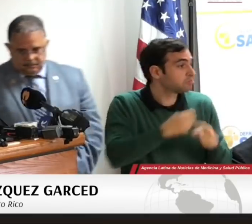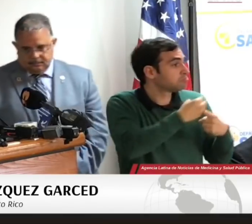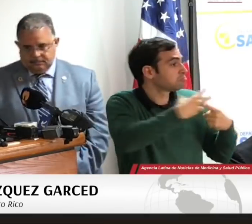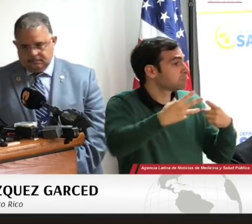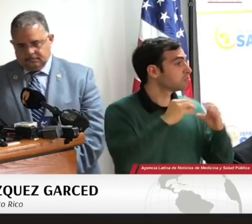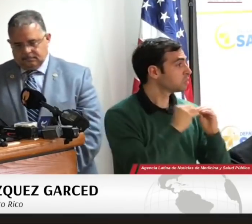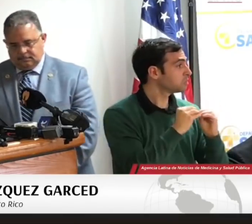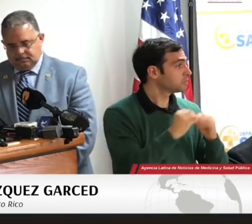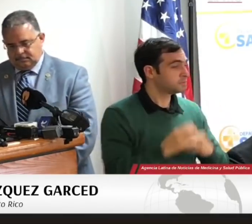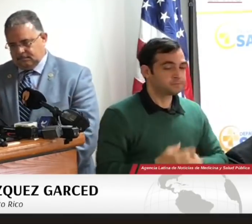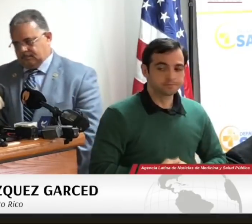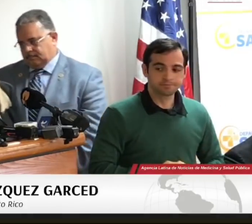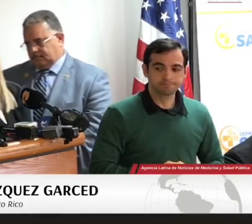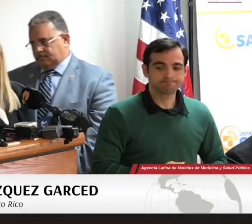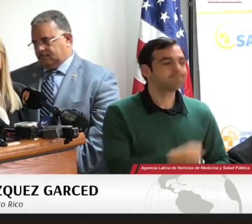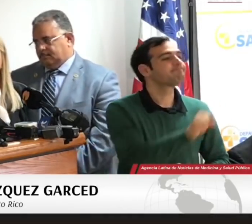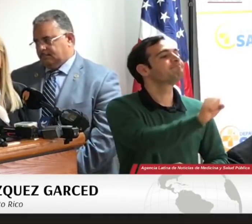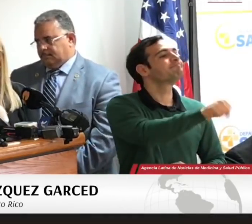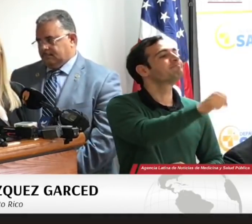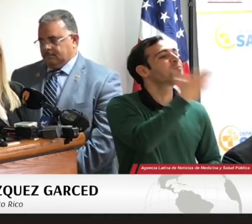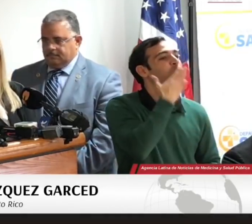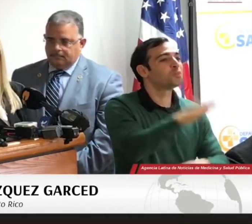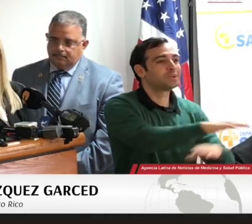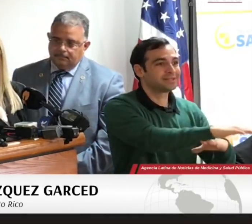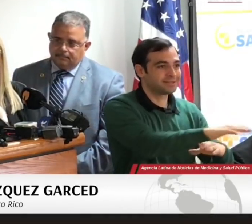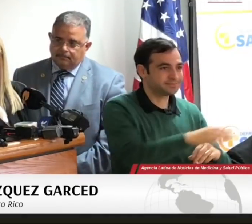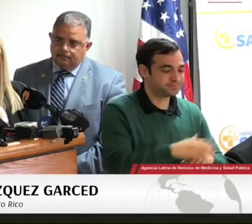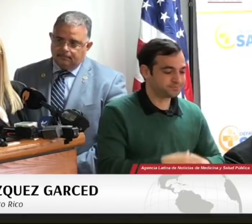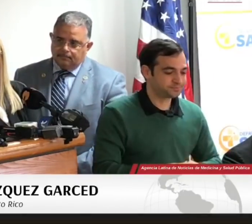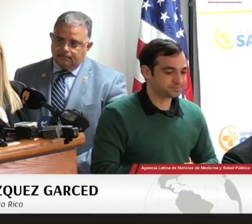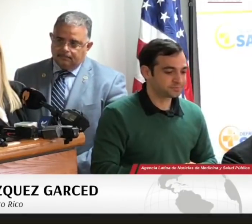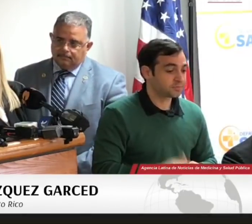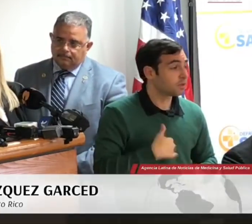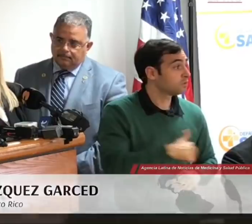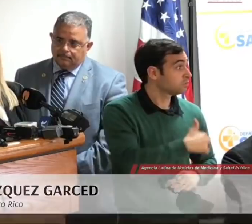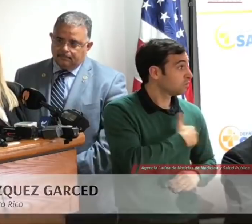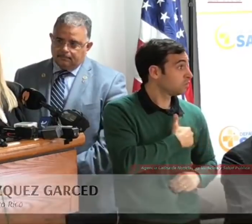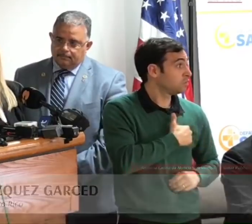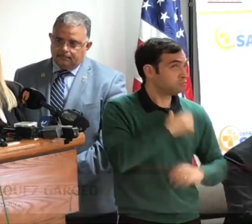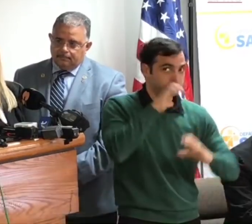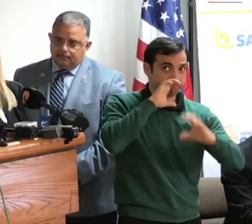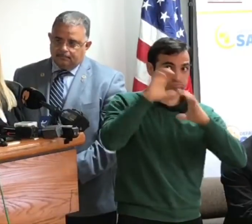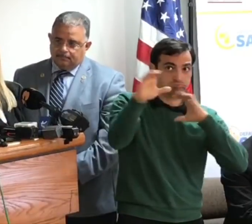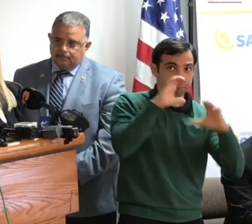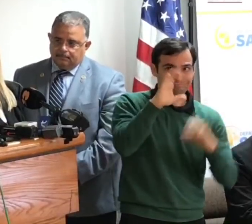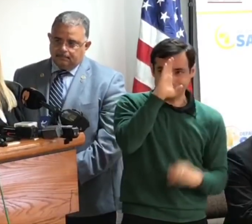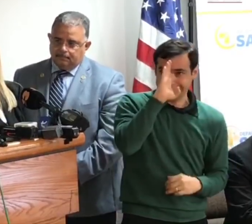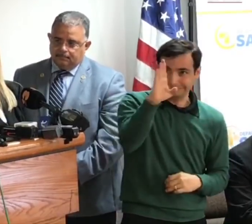buenas tardes. Nosotros tuvimos una comunicación directa con el CDC